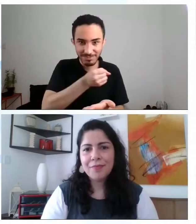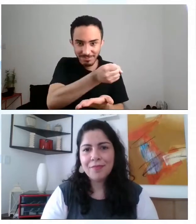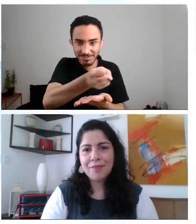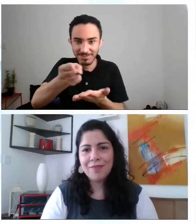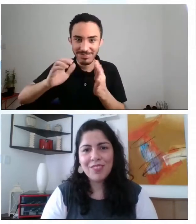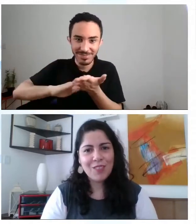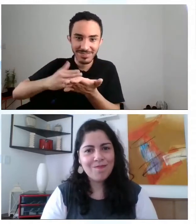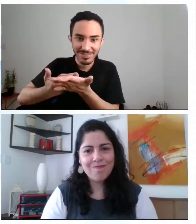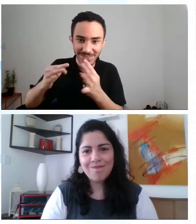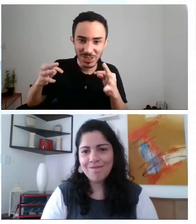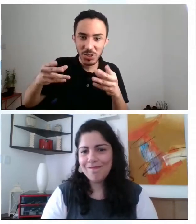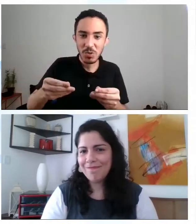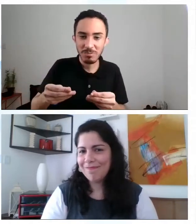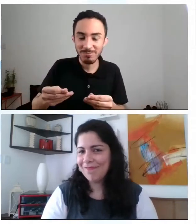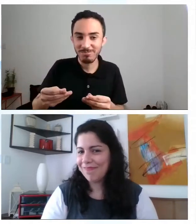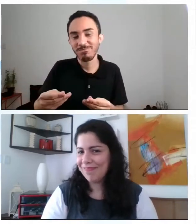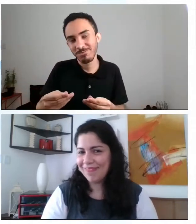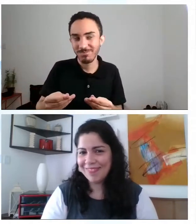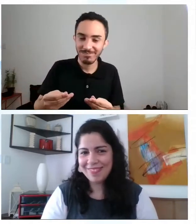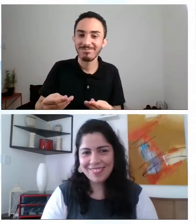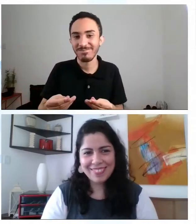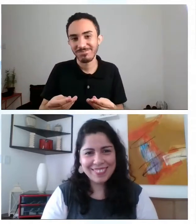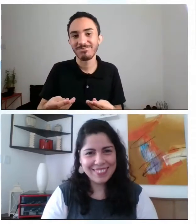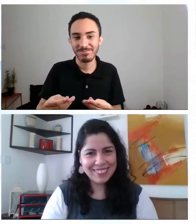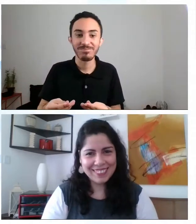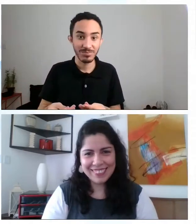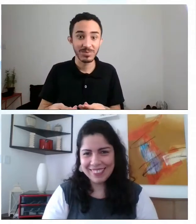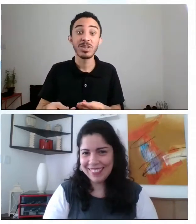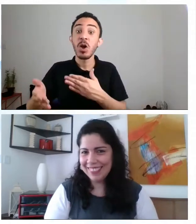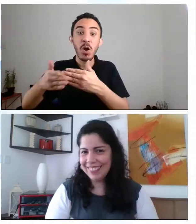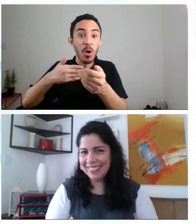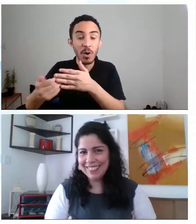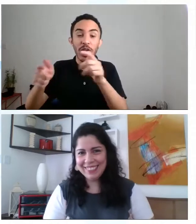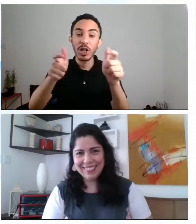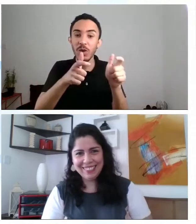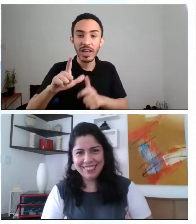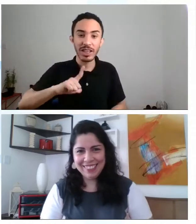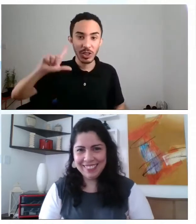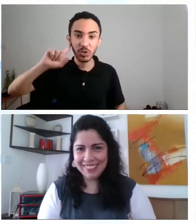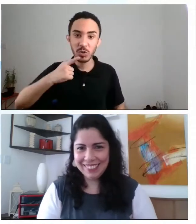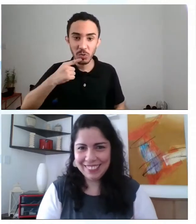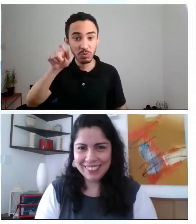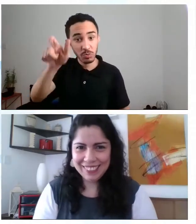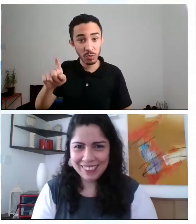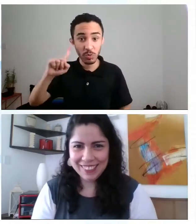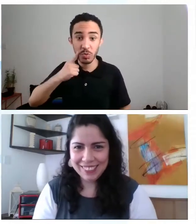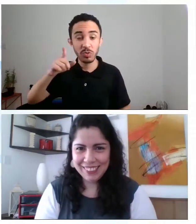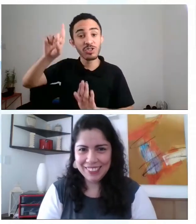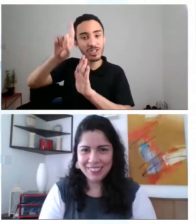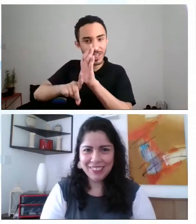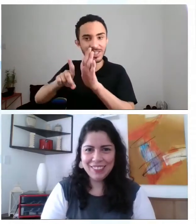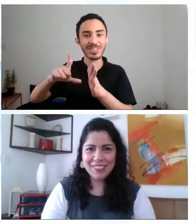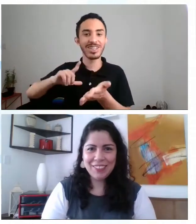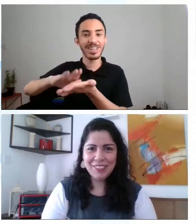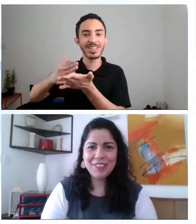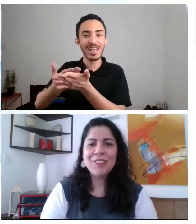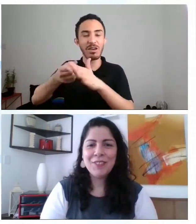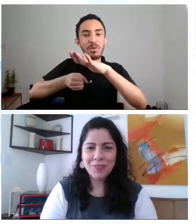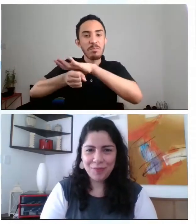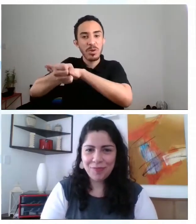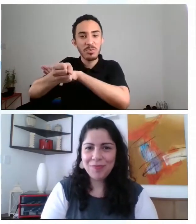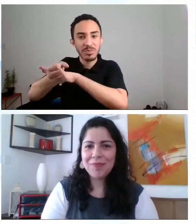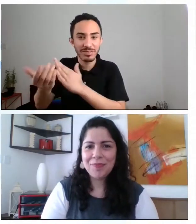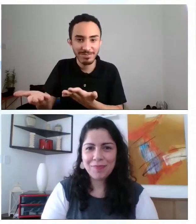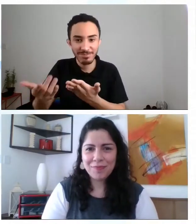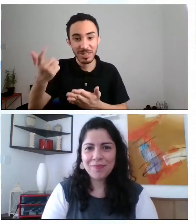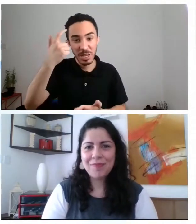Pois é exatamente isso. Em qualquer lugar onde tem um surdo, ele tem direito a intérpretes, né? E aí, se você pensar que,